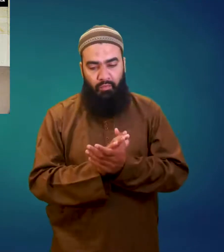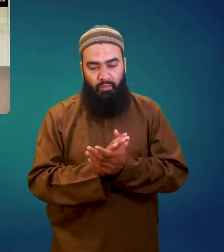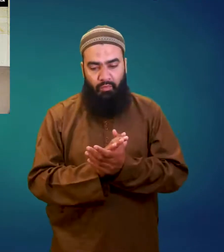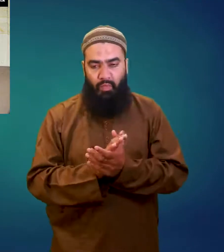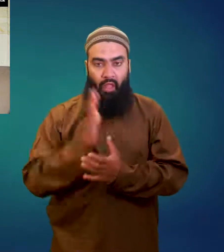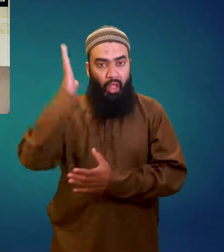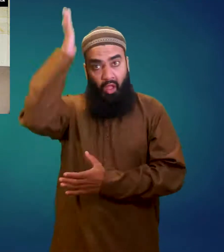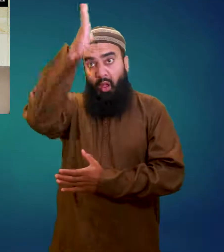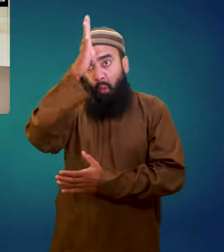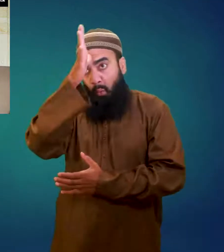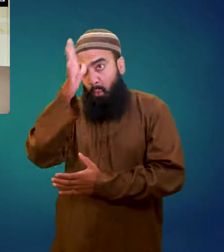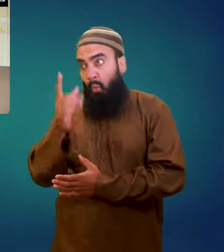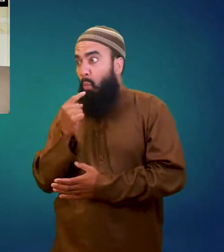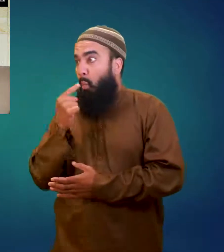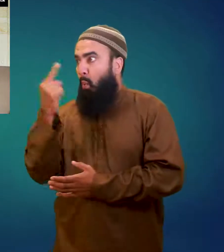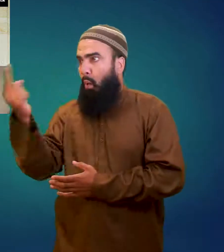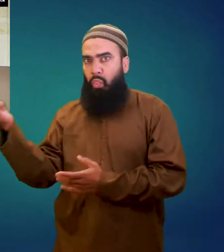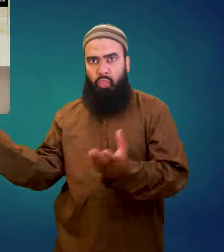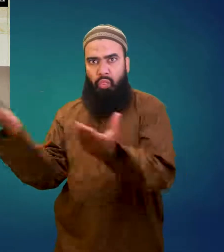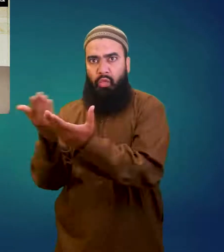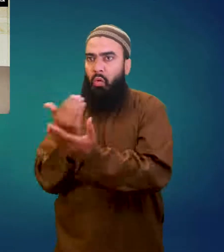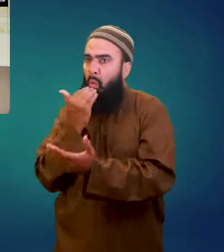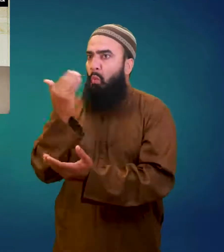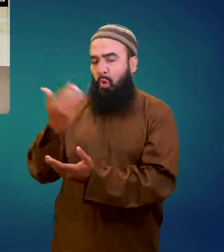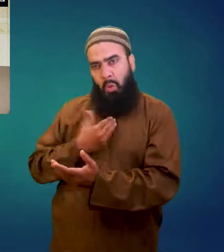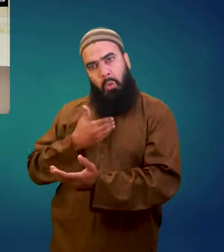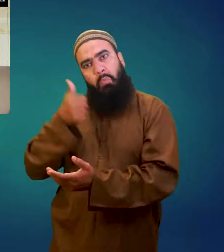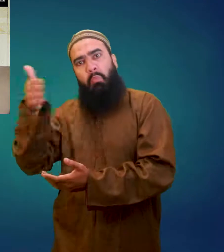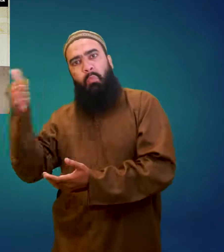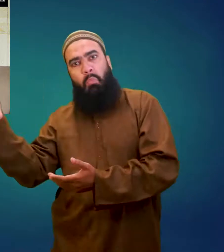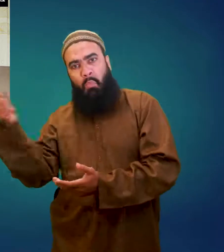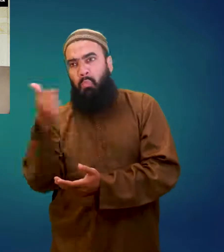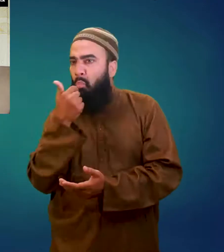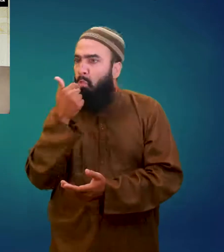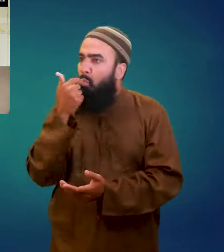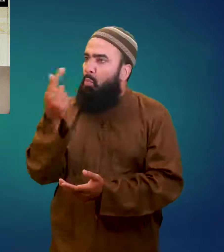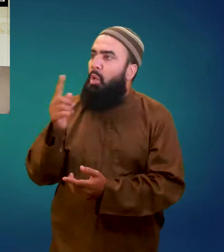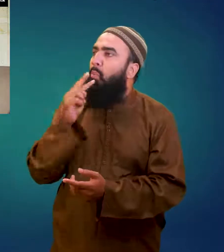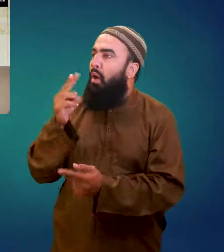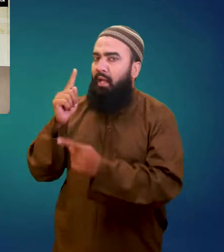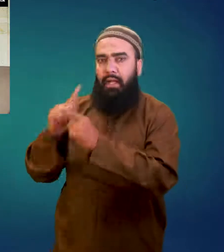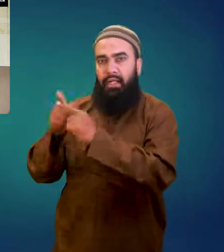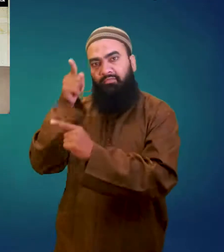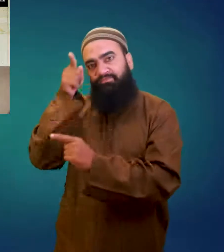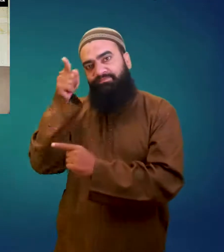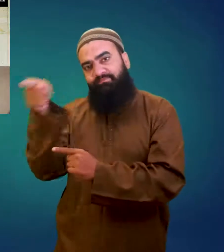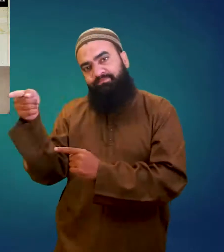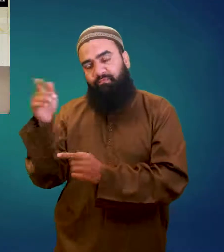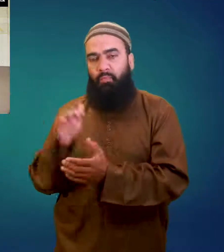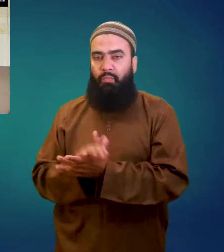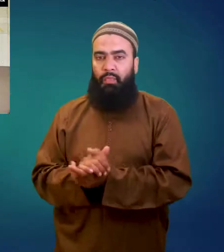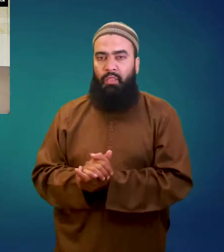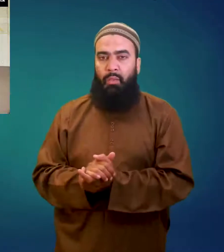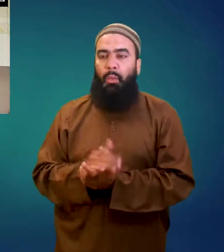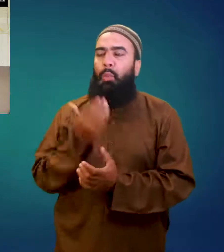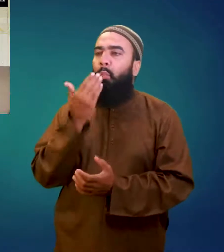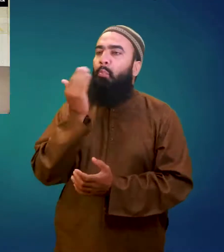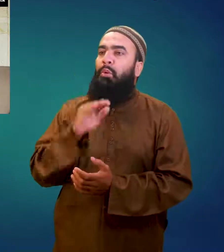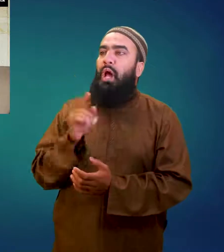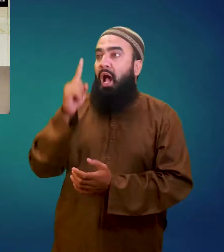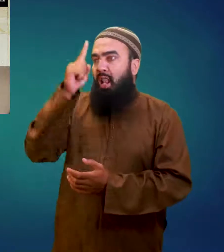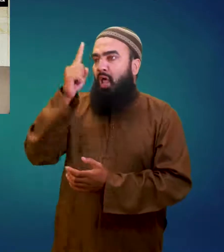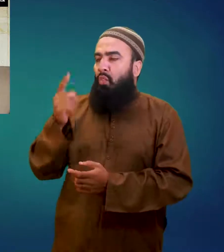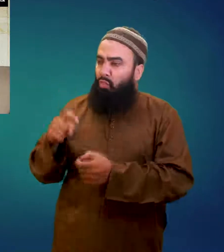مشرکین کے دعوی شرک کو باطل کرنے کے لیے ان سے ان کی شرک